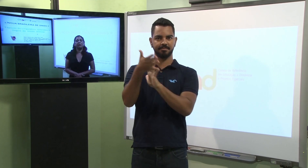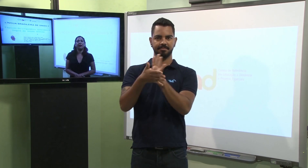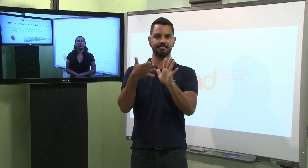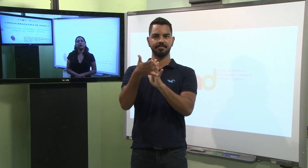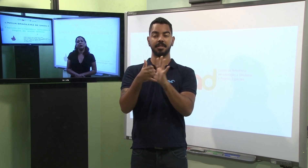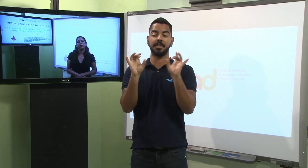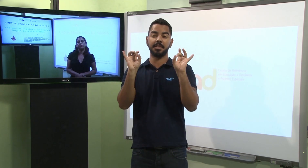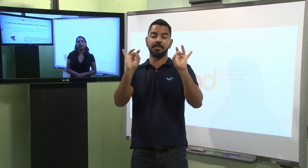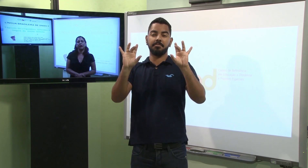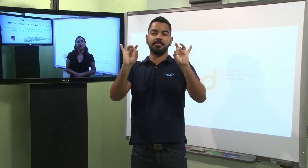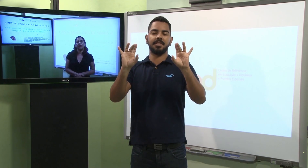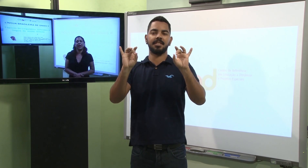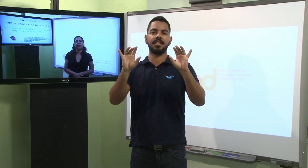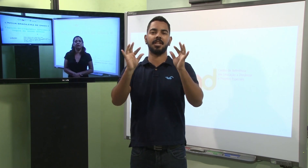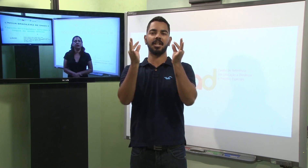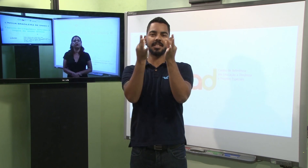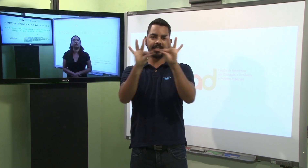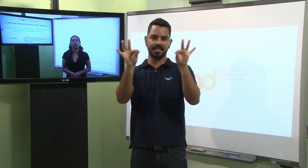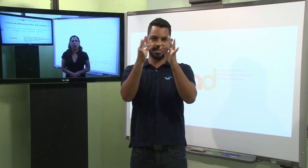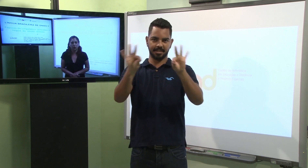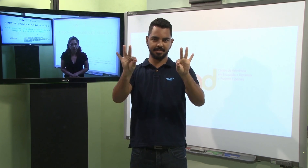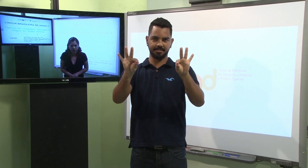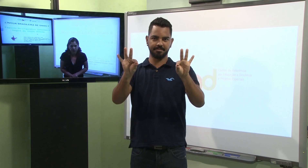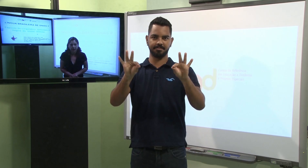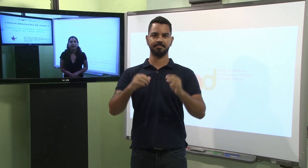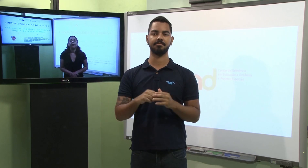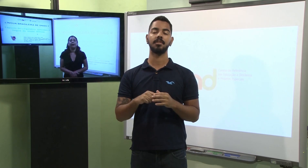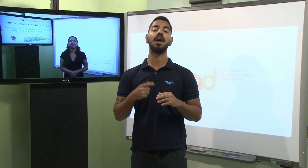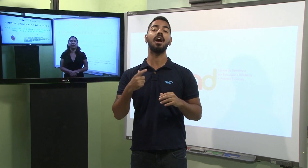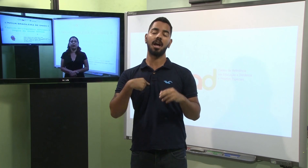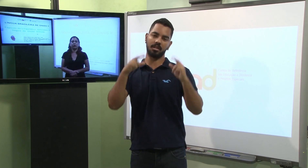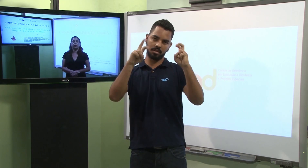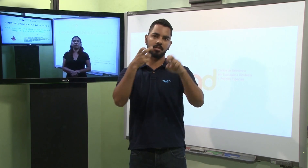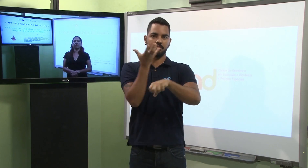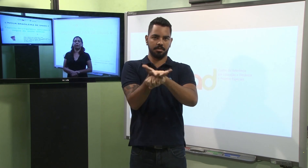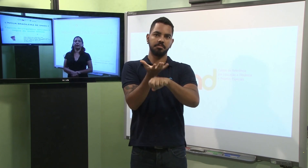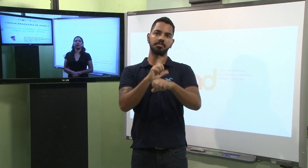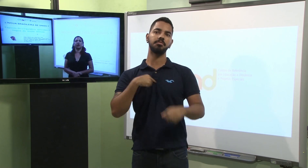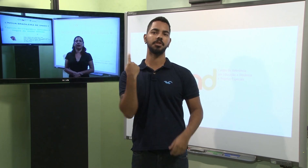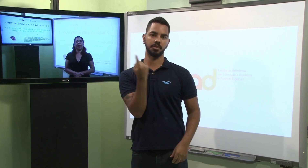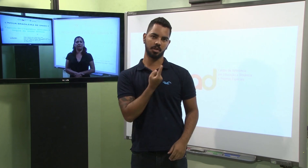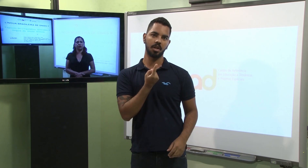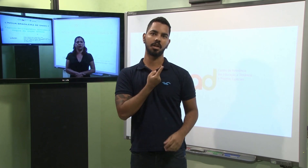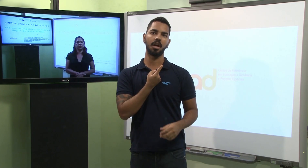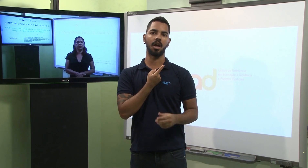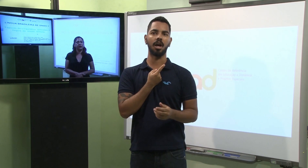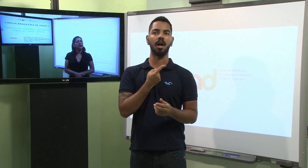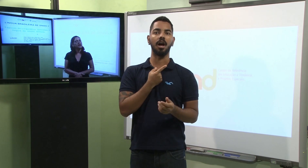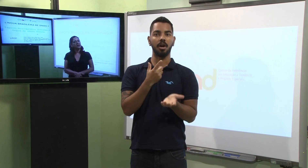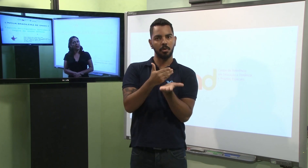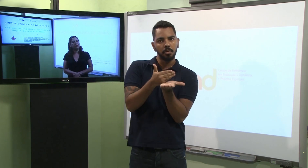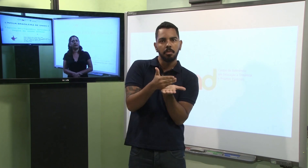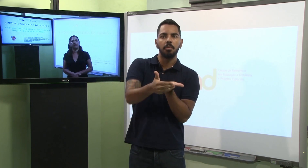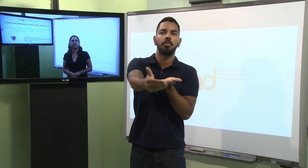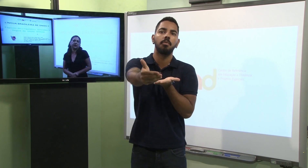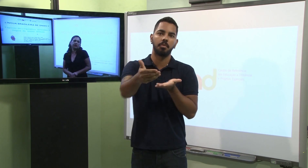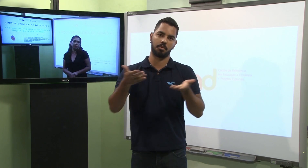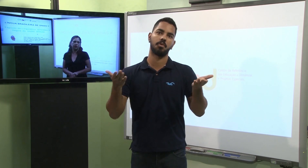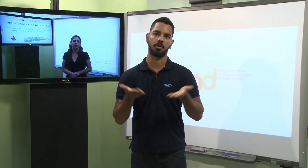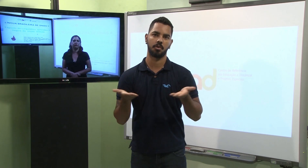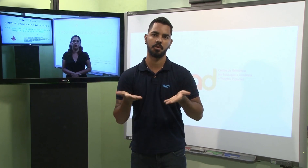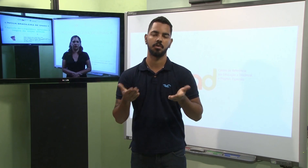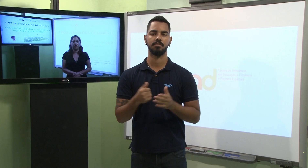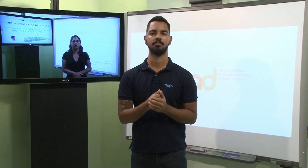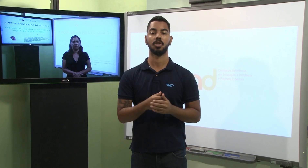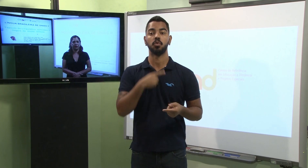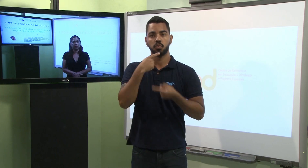Este é o tema da nossa disciplina, que daremos início hoje. Lembrando a todos novamente que em caso de dúvidas, será preciso que